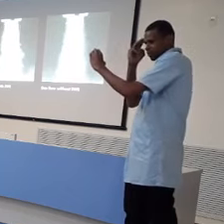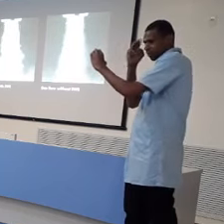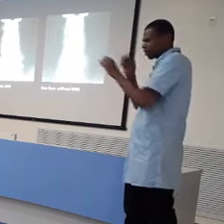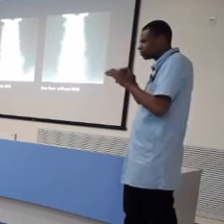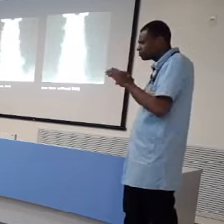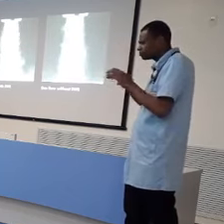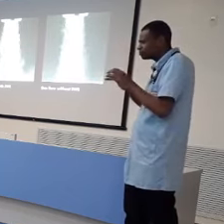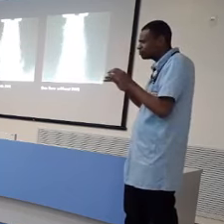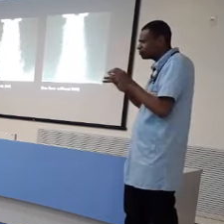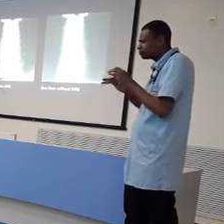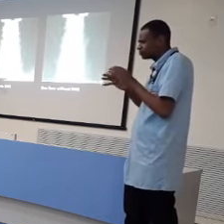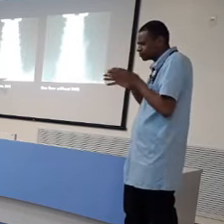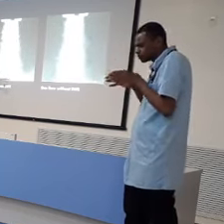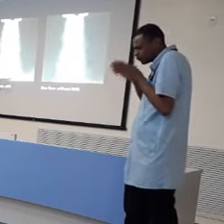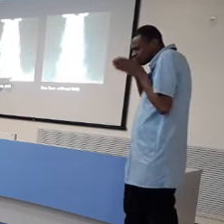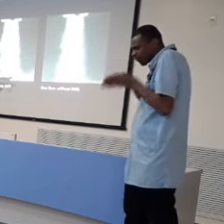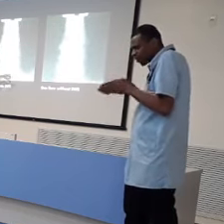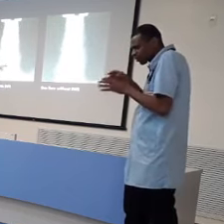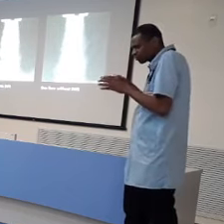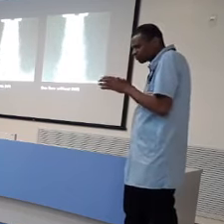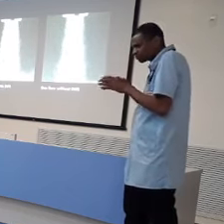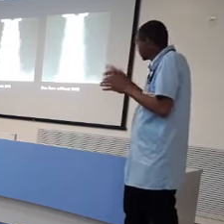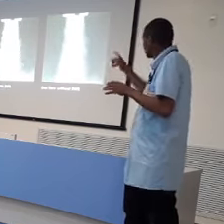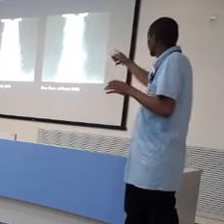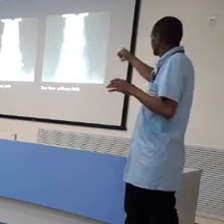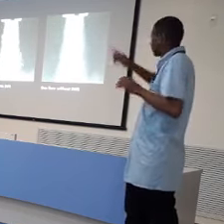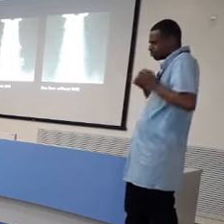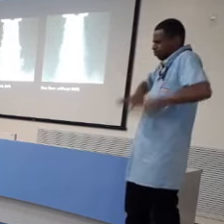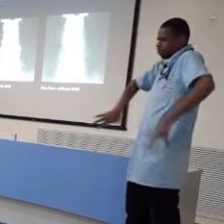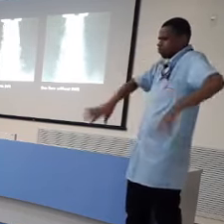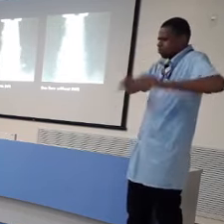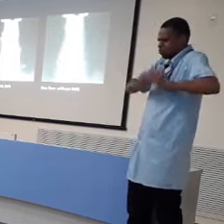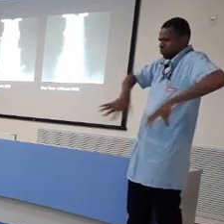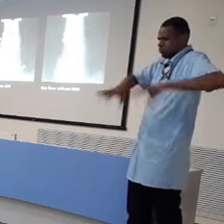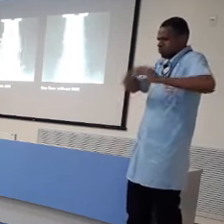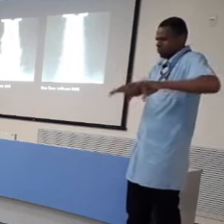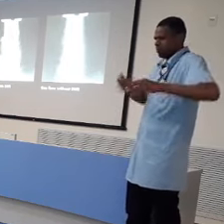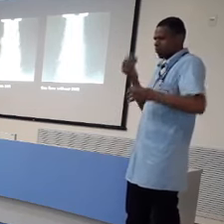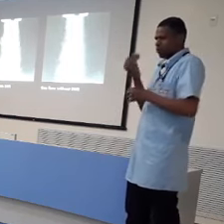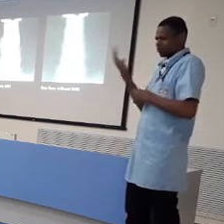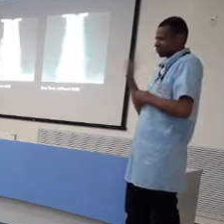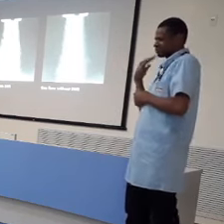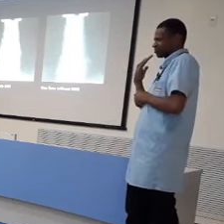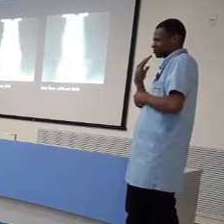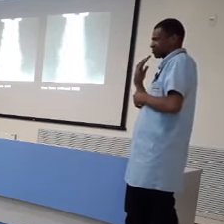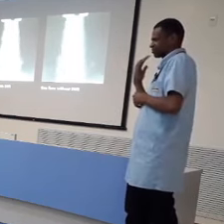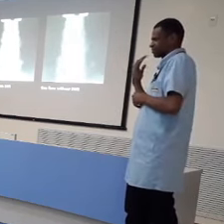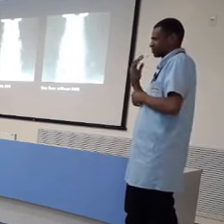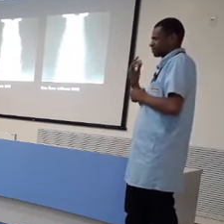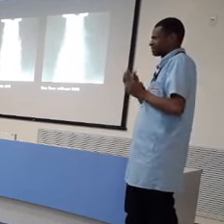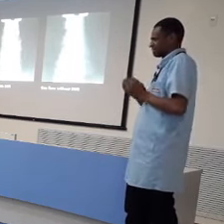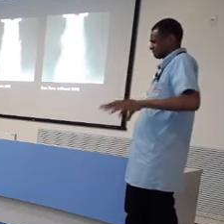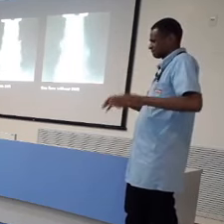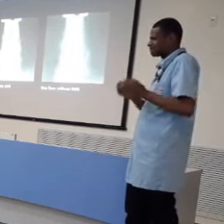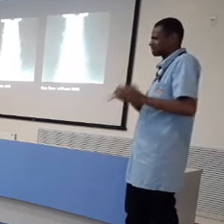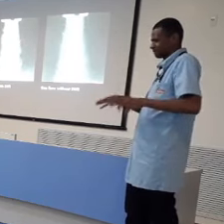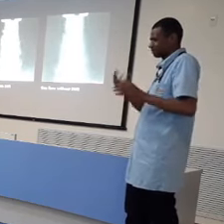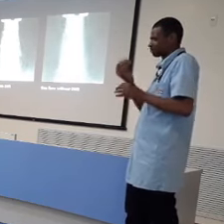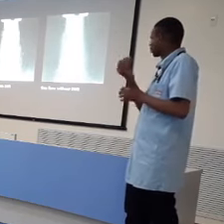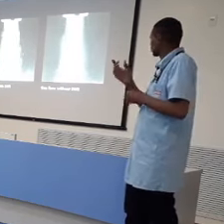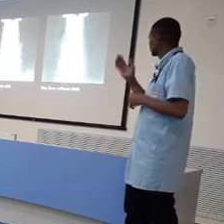é aberta, né? Já você vê sem WR, olha a turbulência ali que sai o gás, ó. Aquilo ali